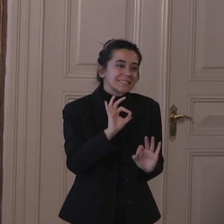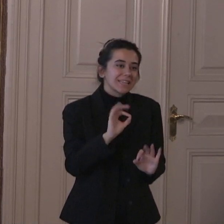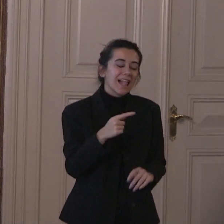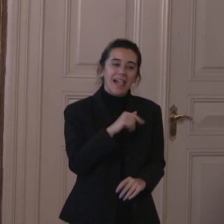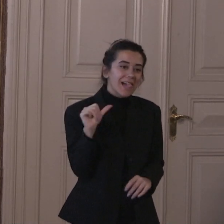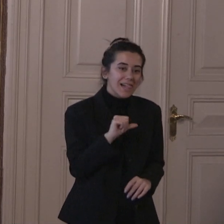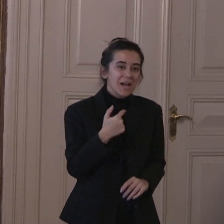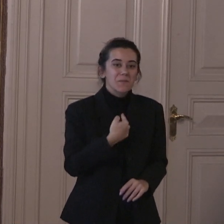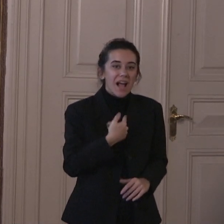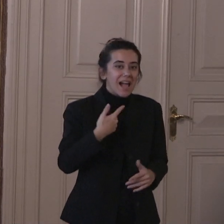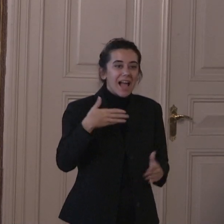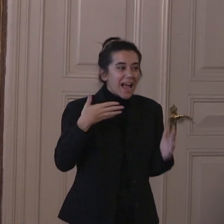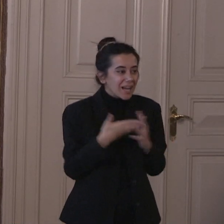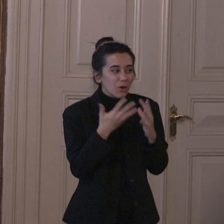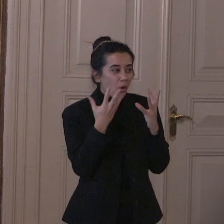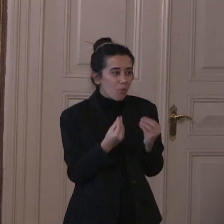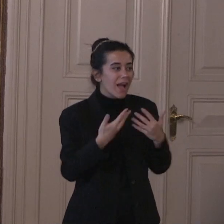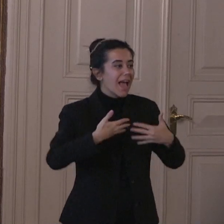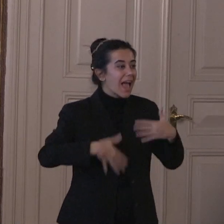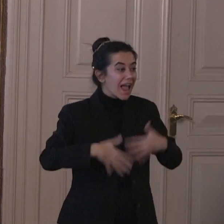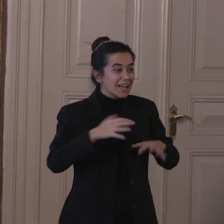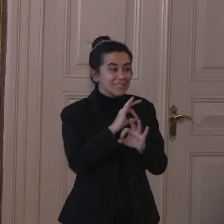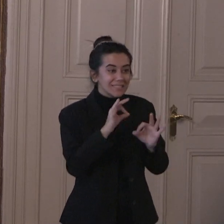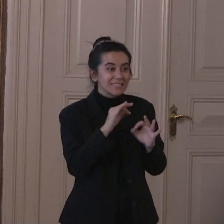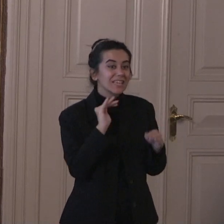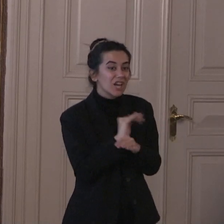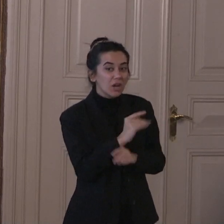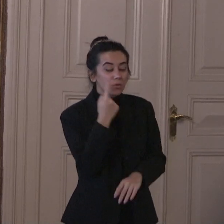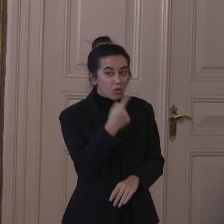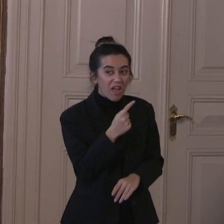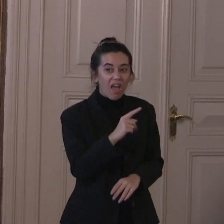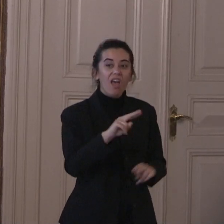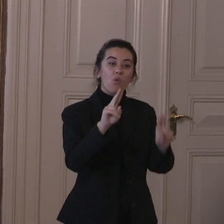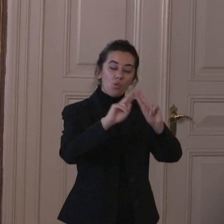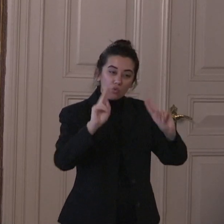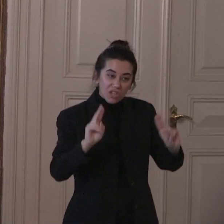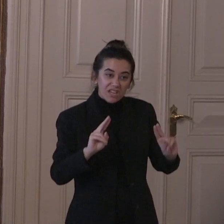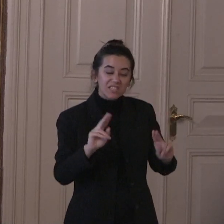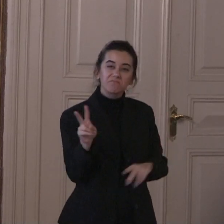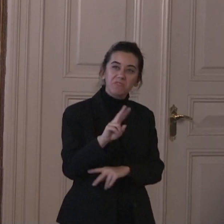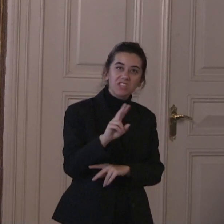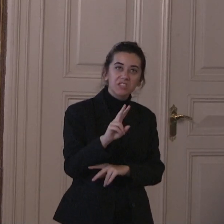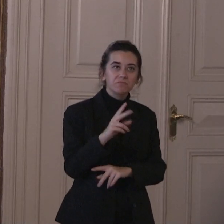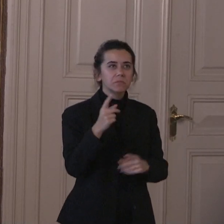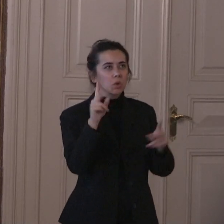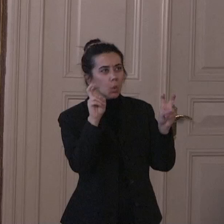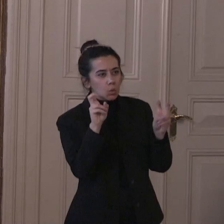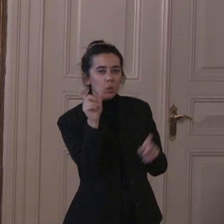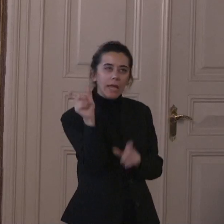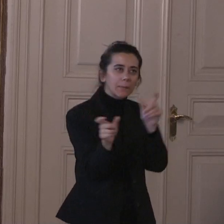engelsiz yaşam, ne bileyim, evrensel tasarım gibi kavramları burada öğrendim. Bunların üzerinde nasıl çalışmam gerektiğini